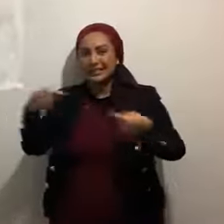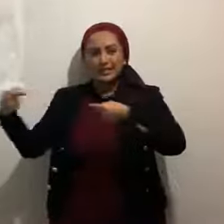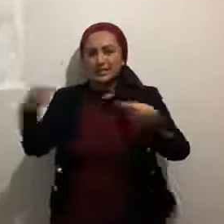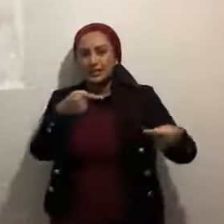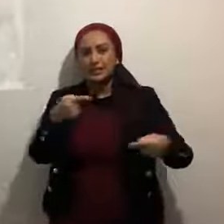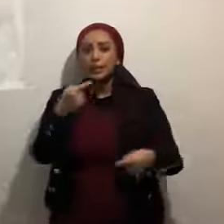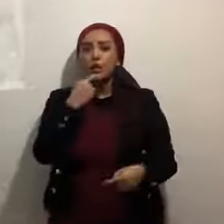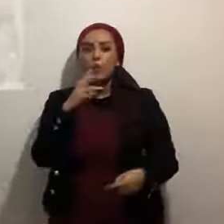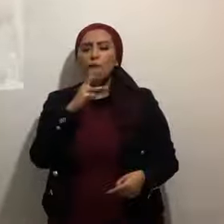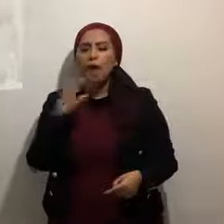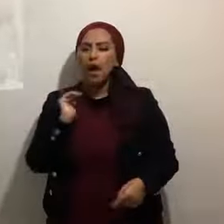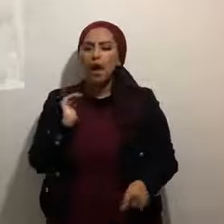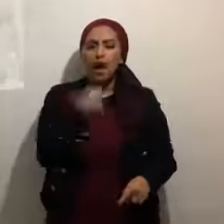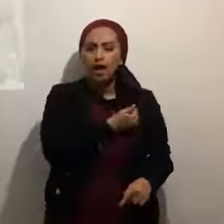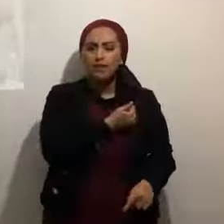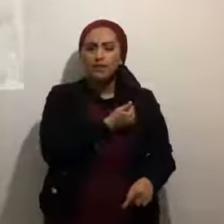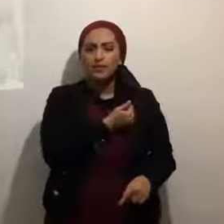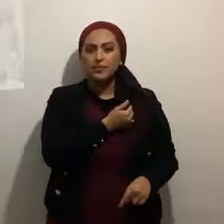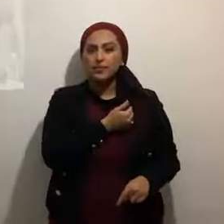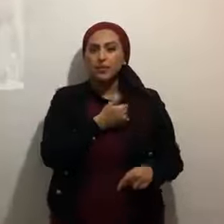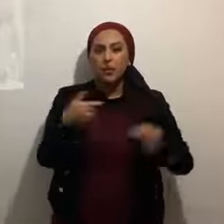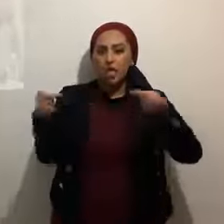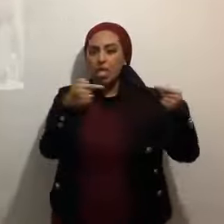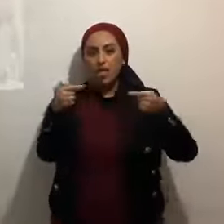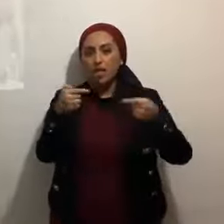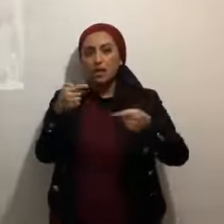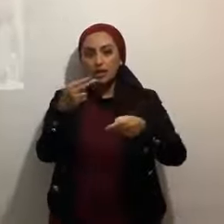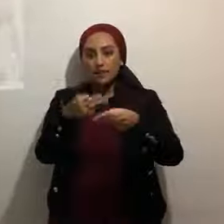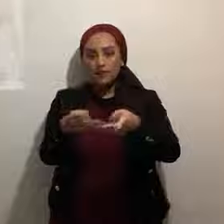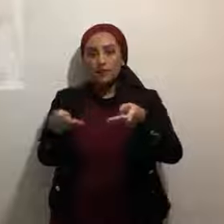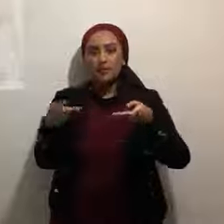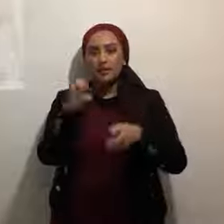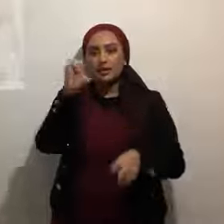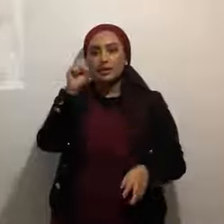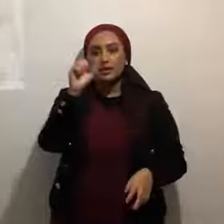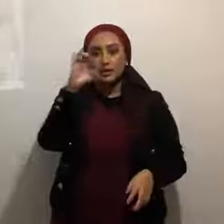el agua es nuestra. Por eso llamó el nombre del pozo Esek,